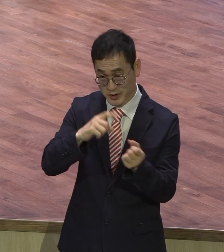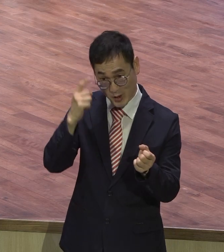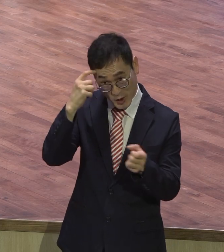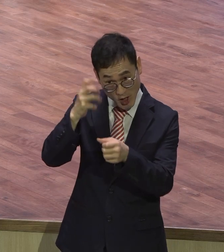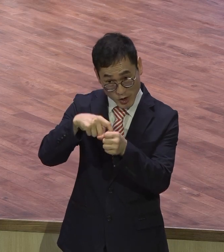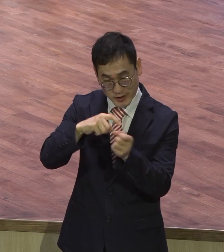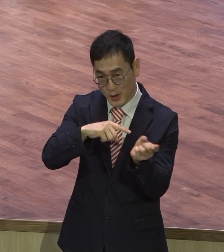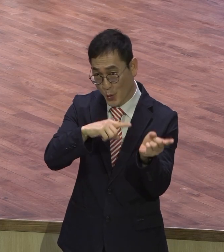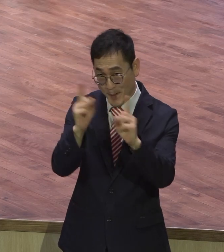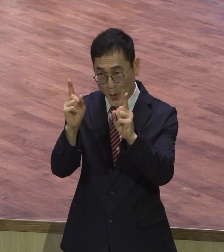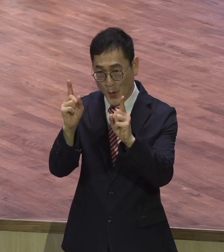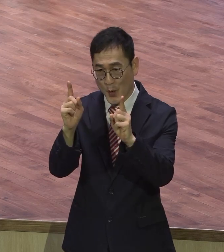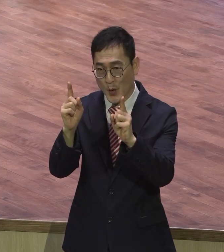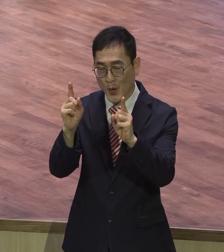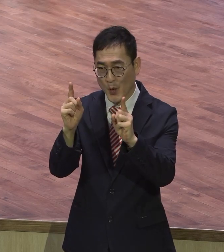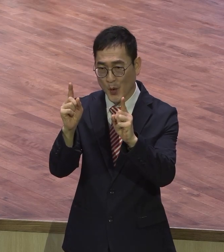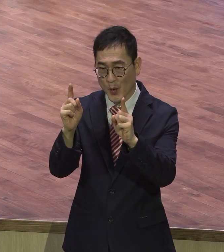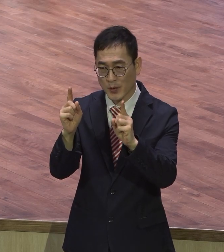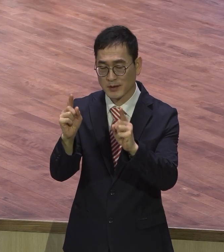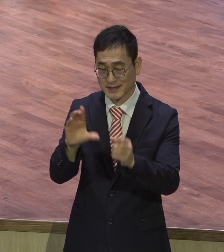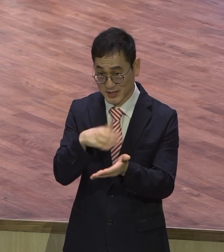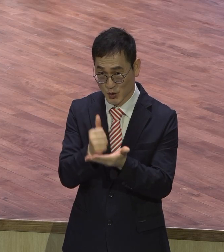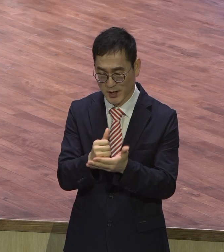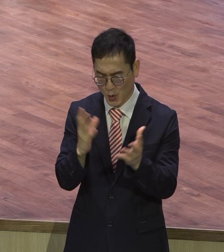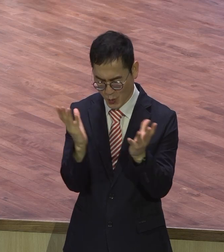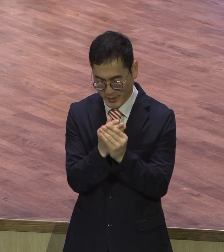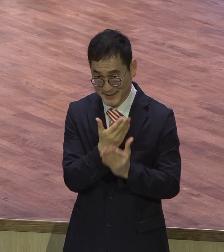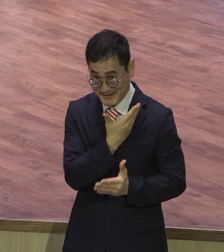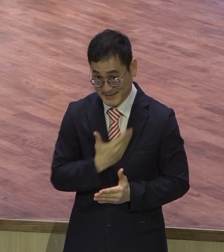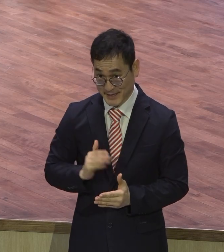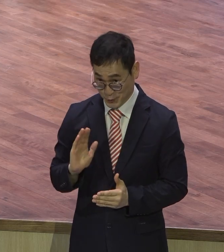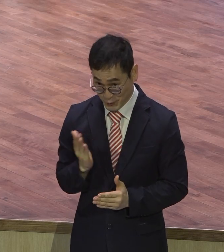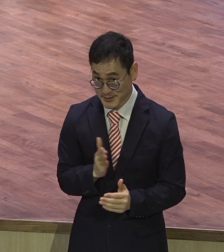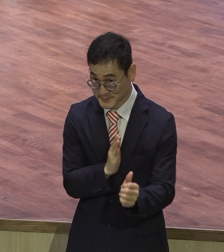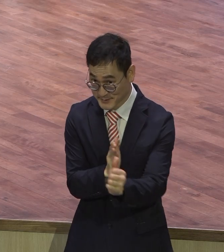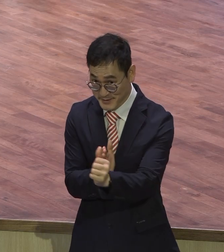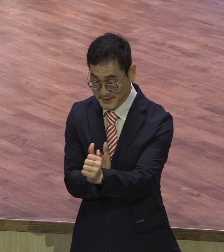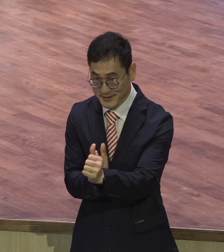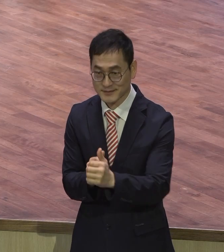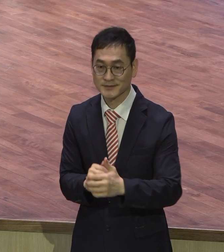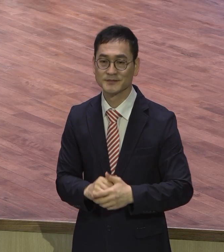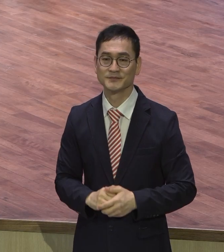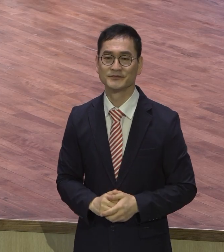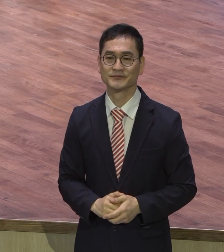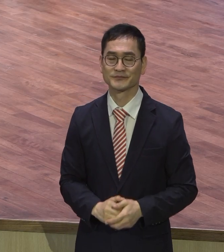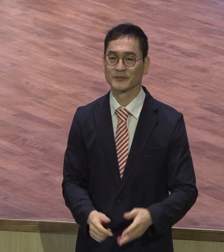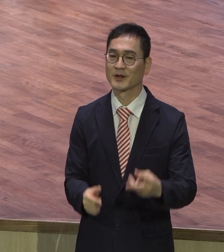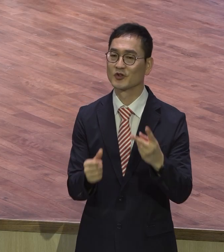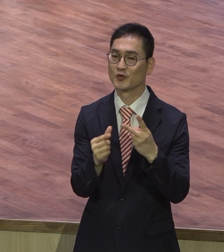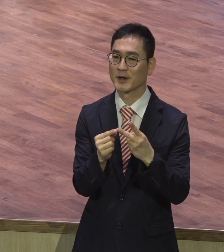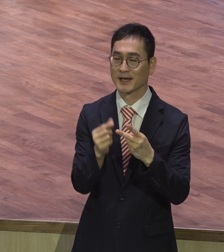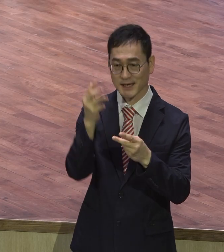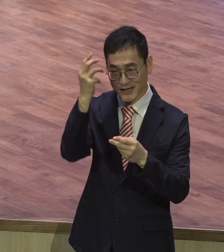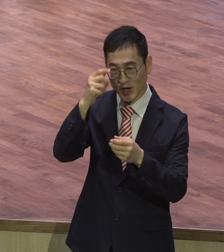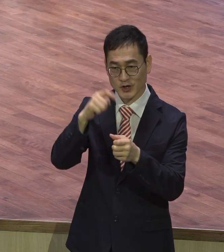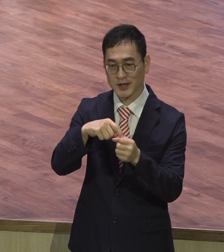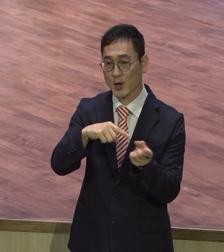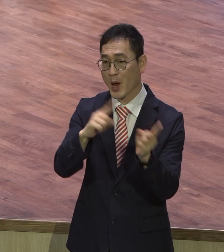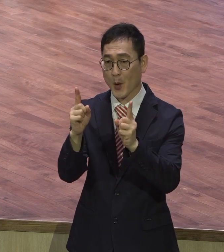그리스도의 절대 제자들 다 되시기를 제물어 축복합니다. 두 번째로 영적 회복자 예수입니다.